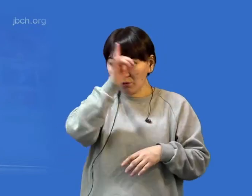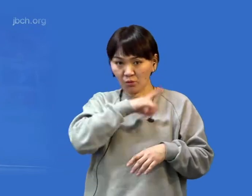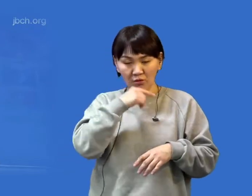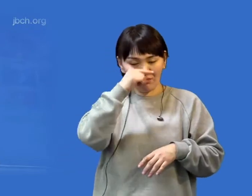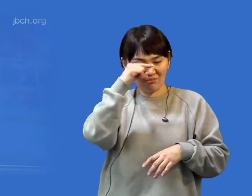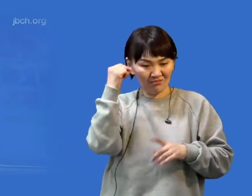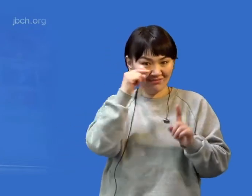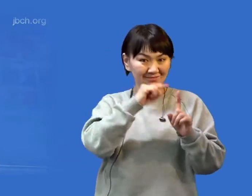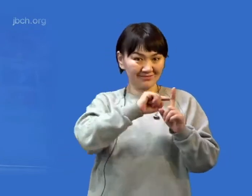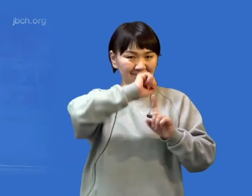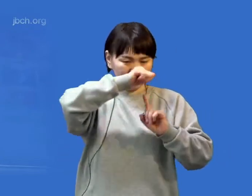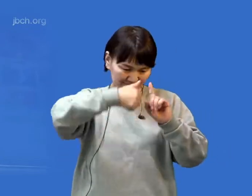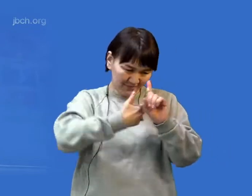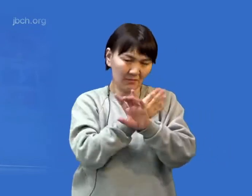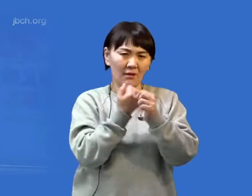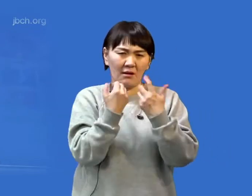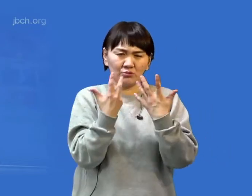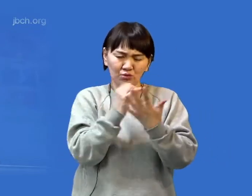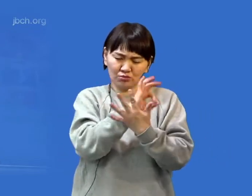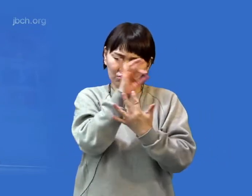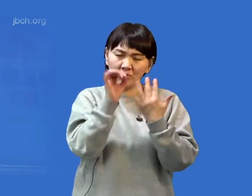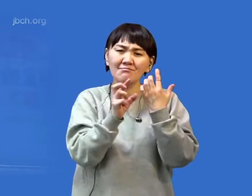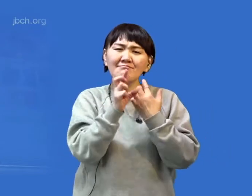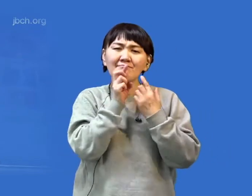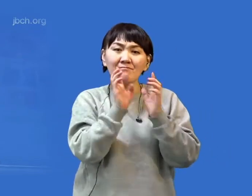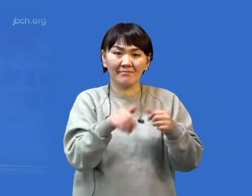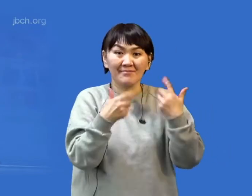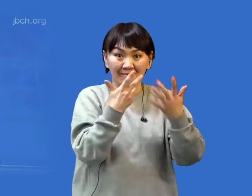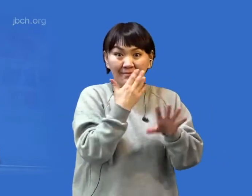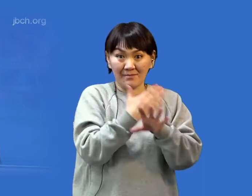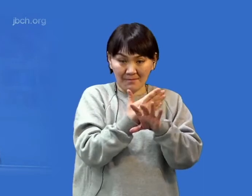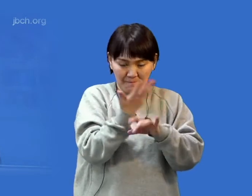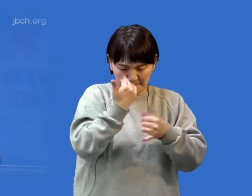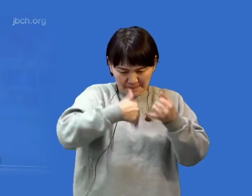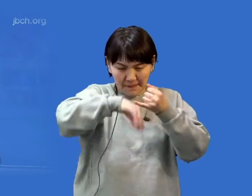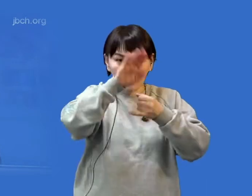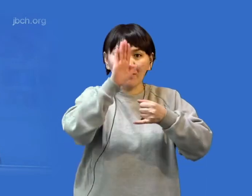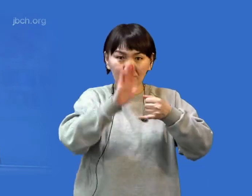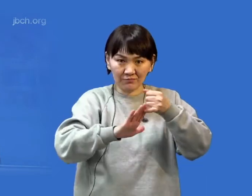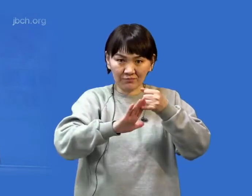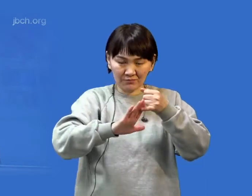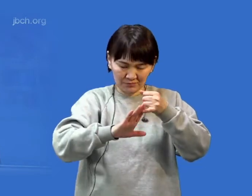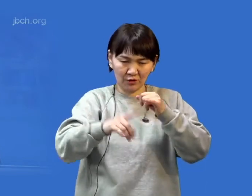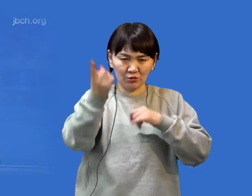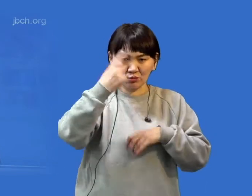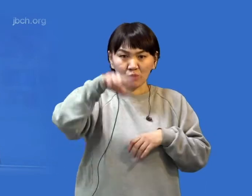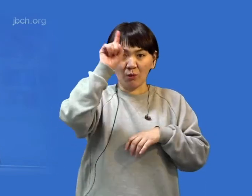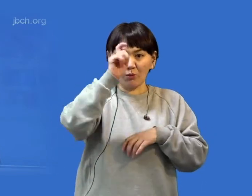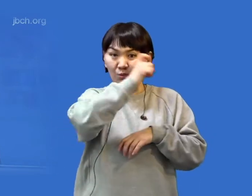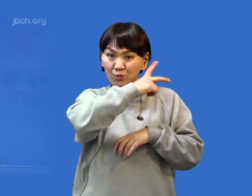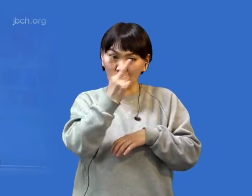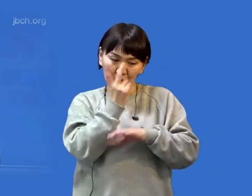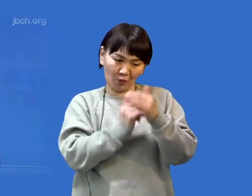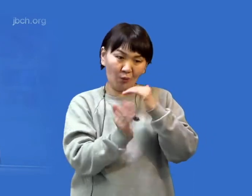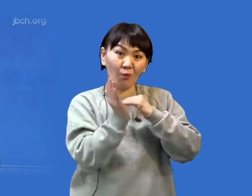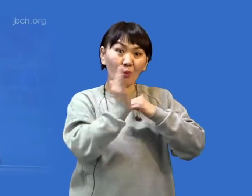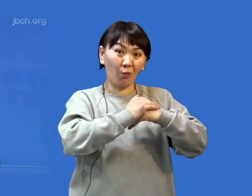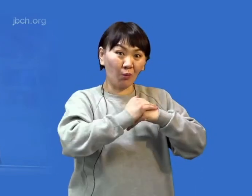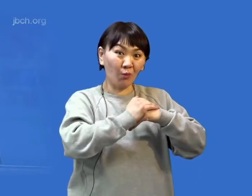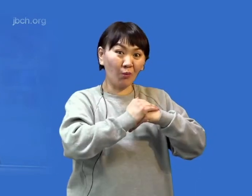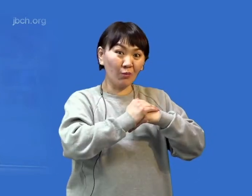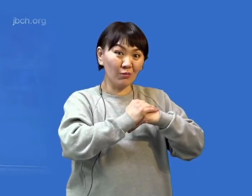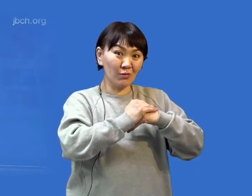явуулаад 10 төрлийн гамшигыг буулгаад хамгийн сүүлд нь ууганнуудын үхэх тэр